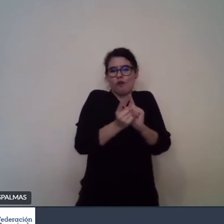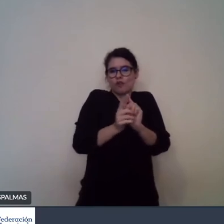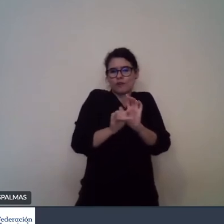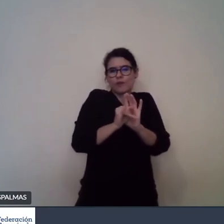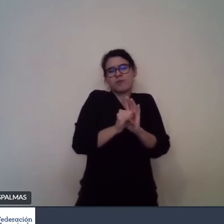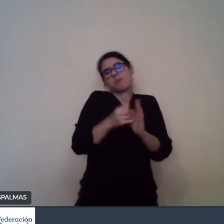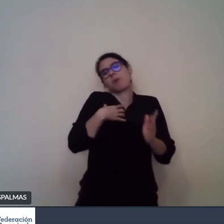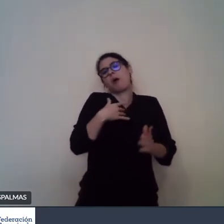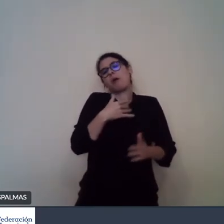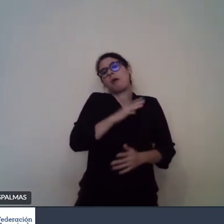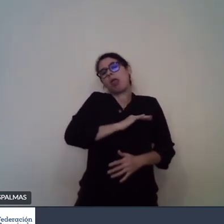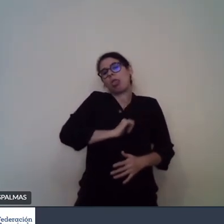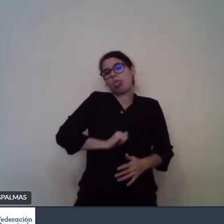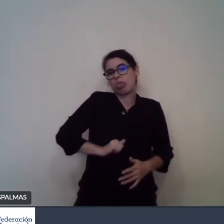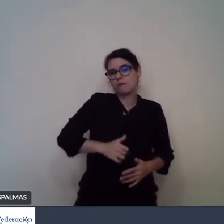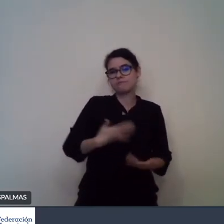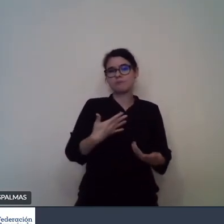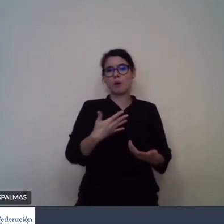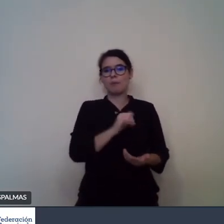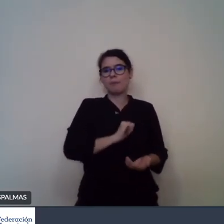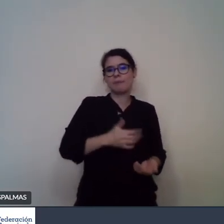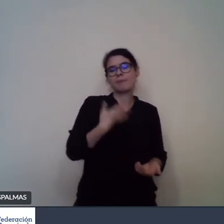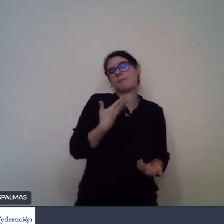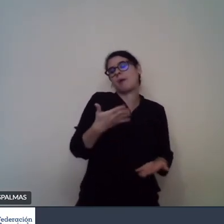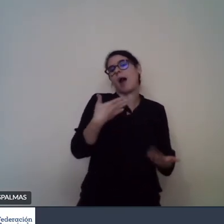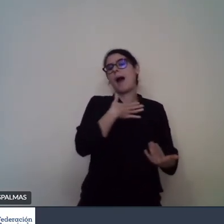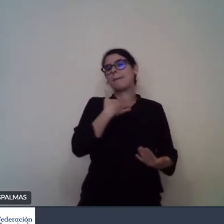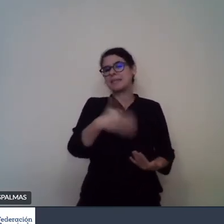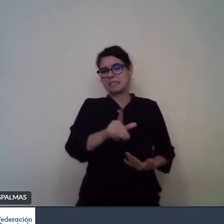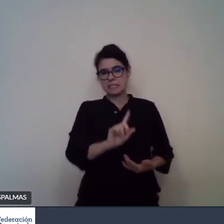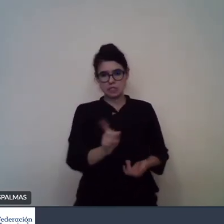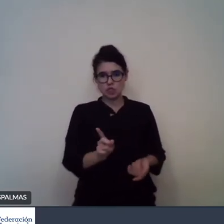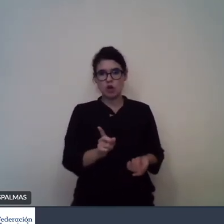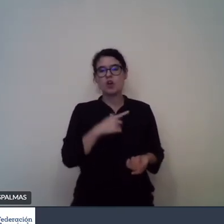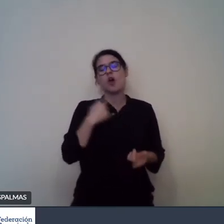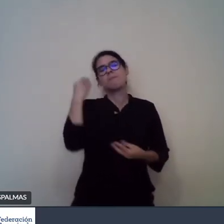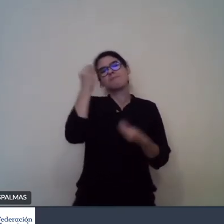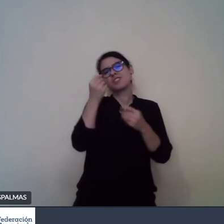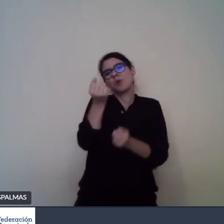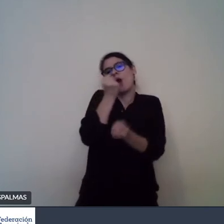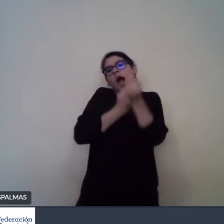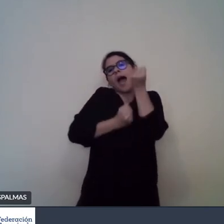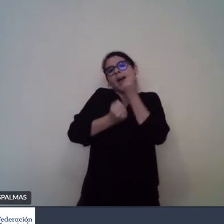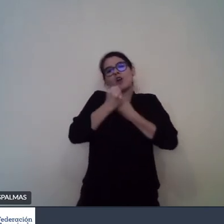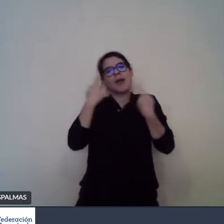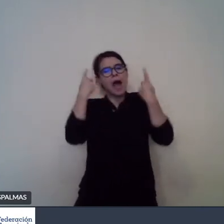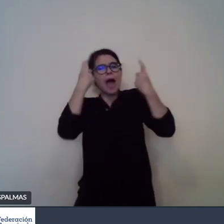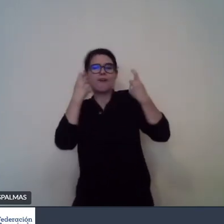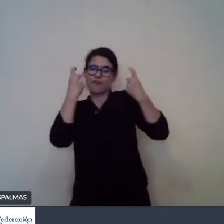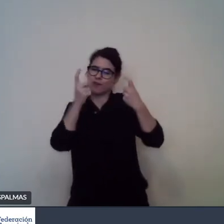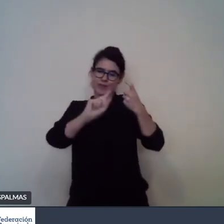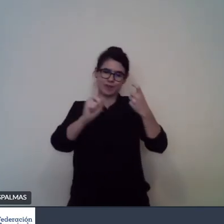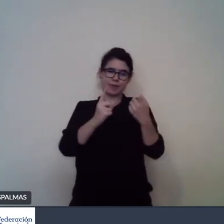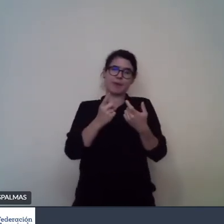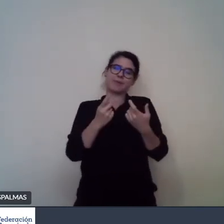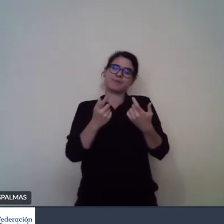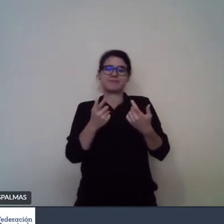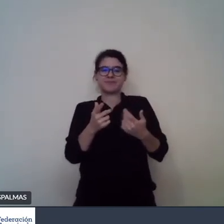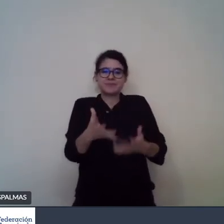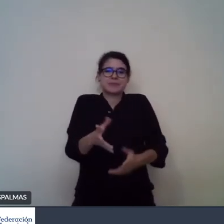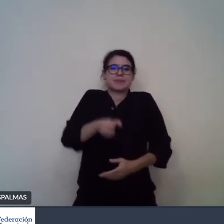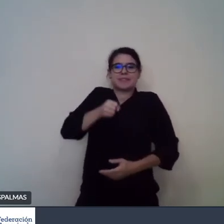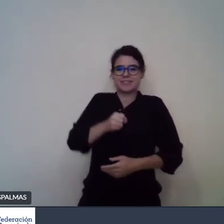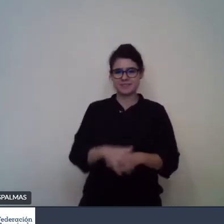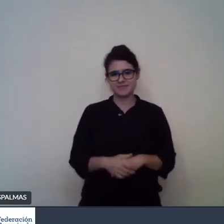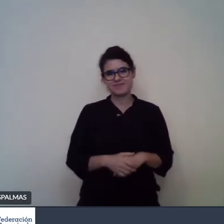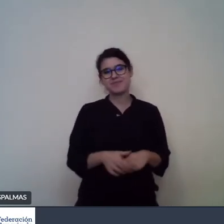porque yo creo que tampoco será por pereza muchas veces. Quizás un poco de economía de esfuerzo, si se puede decir de esa manera. Parte desde una